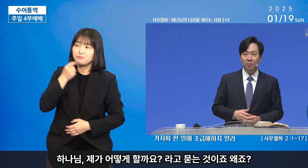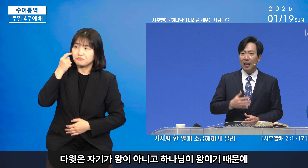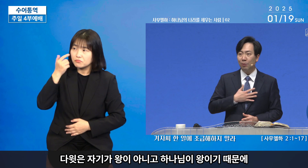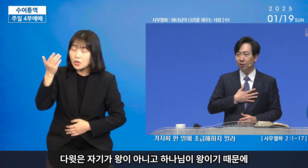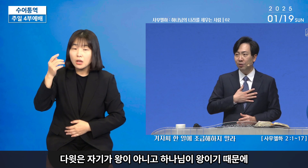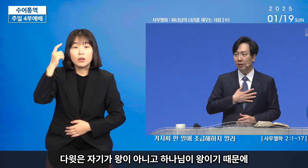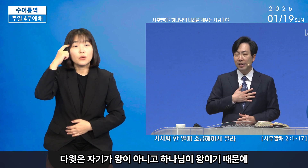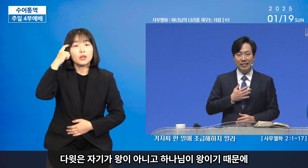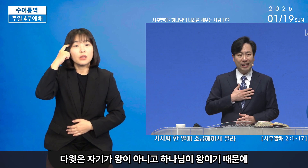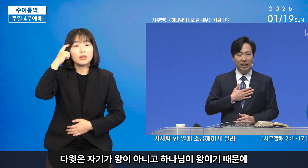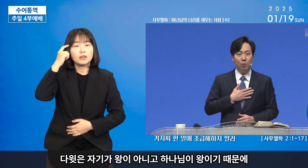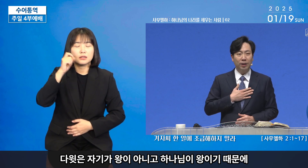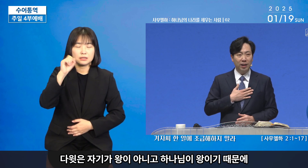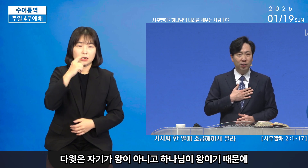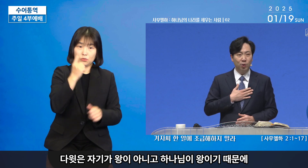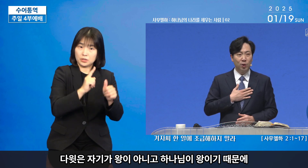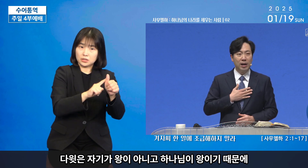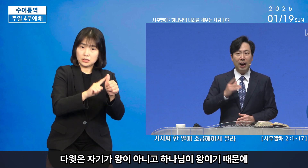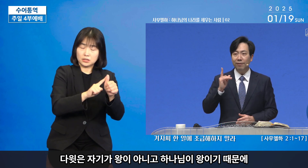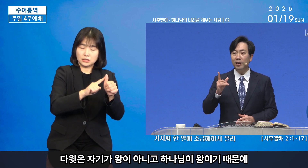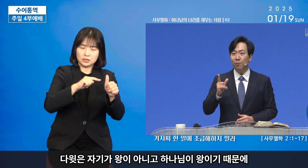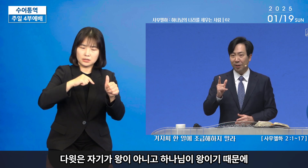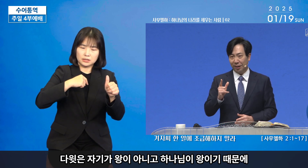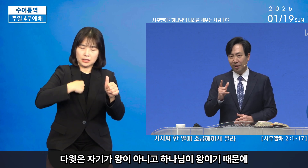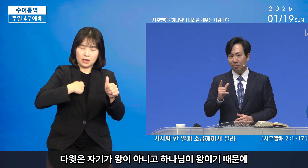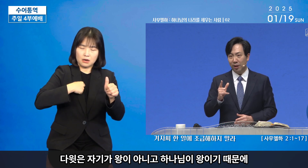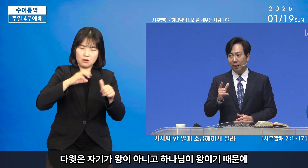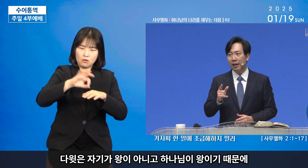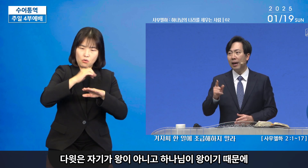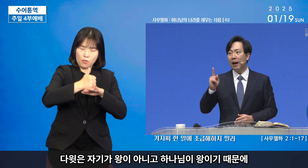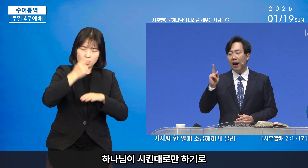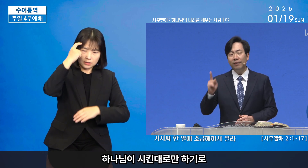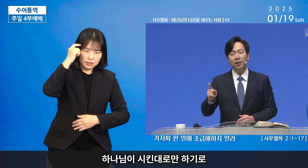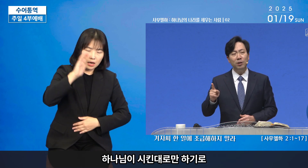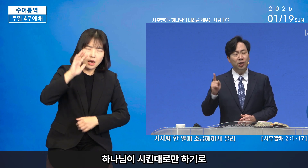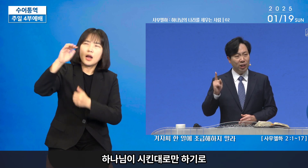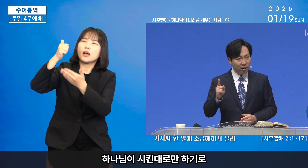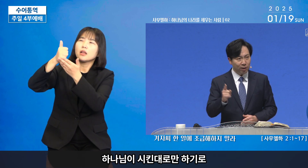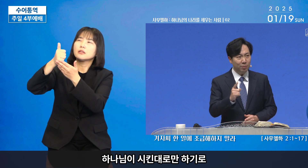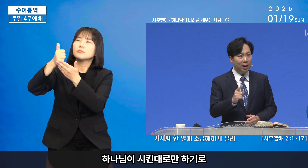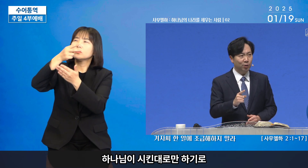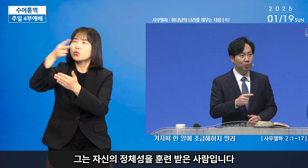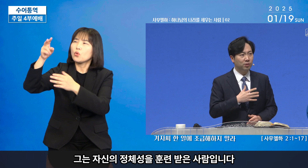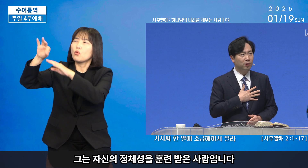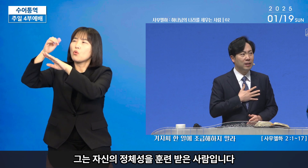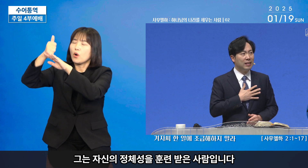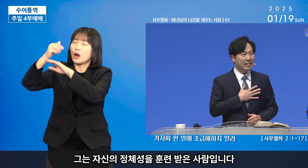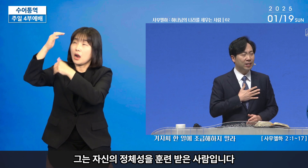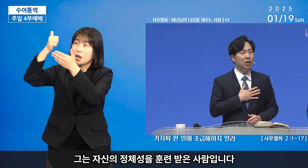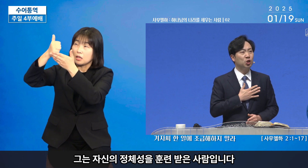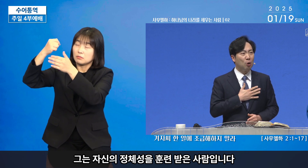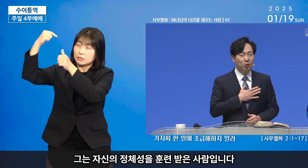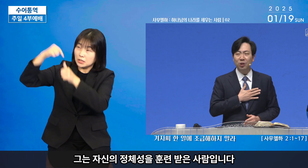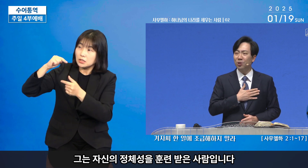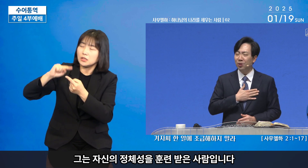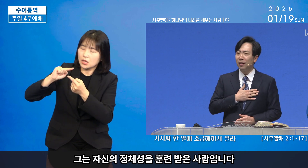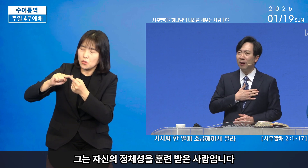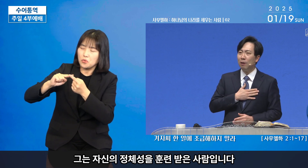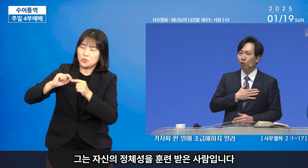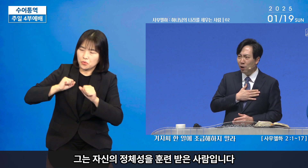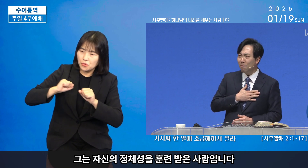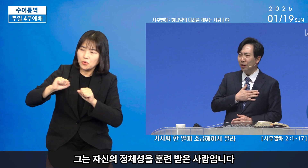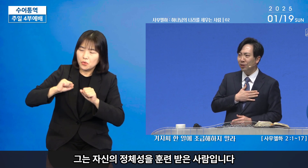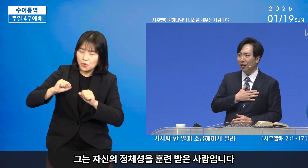왜죠? 다윗은 자기가 왕이 아니고 하나님이 왕이기 때문에 하나님이 시킨 대로만 하기로 그는 자신의